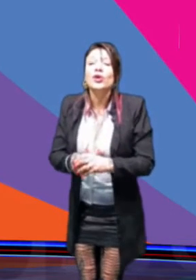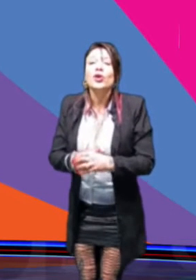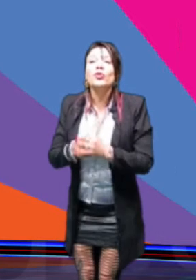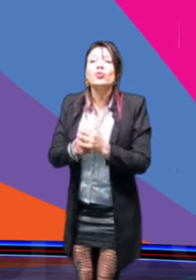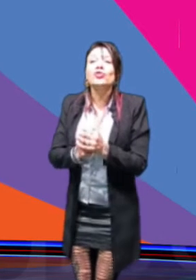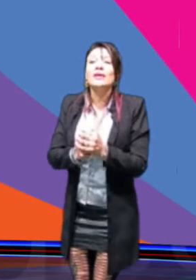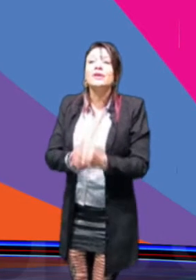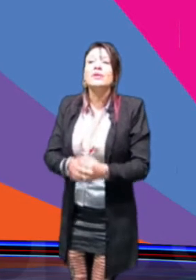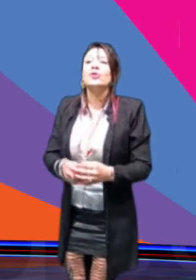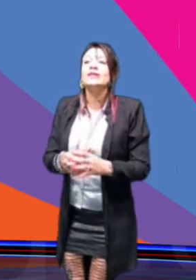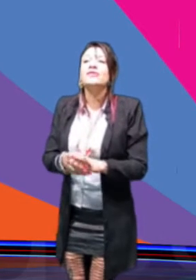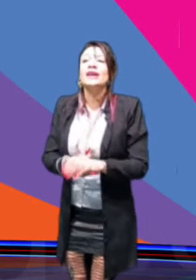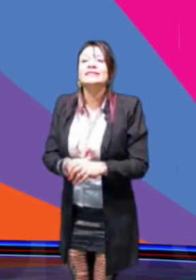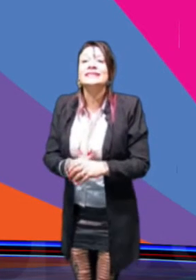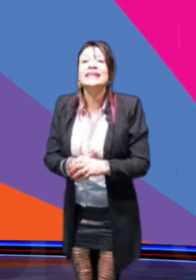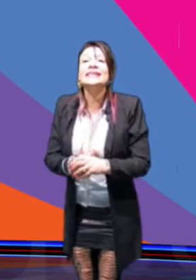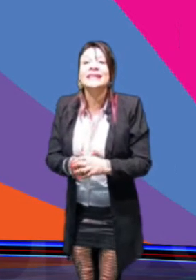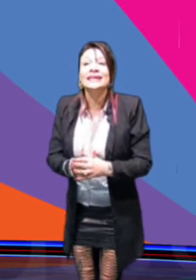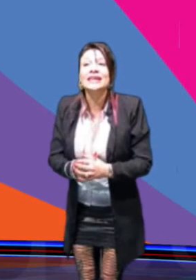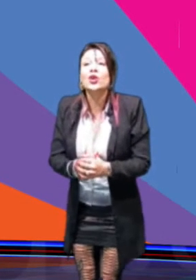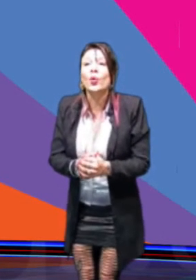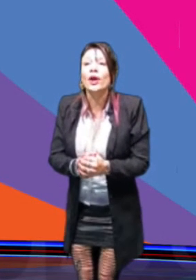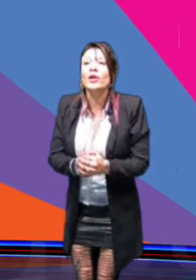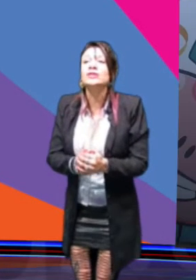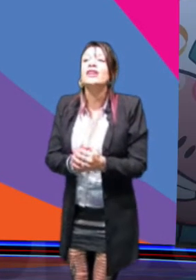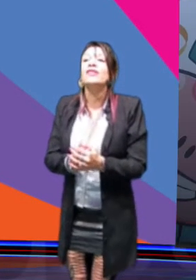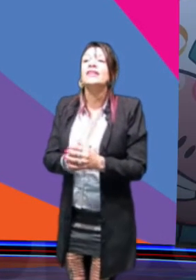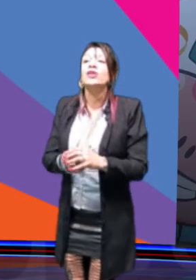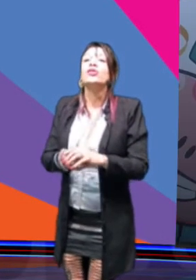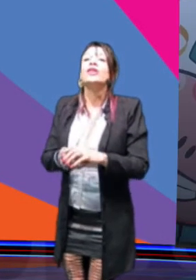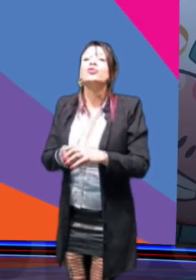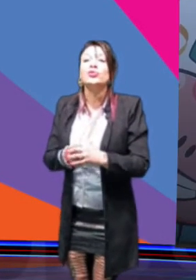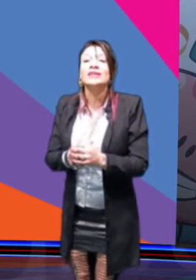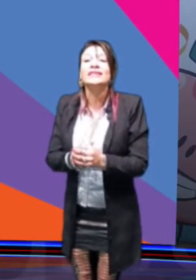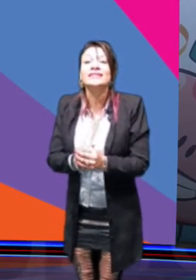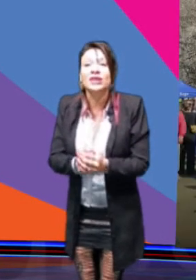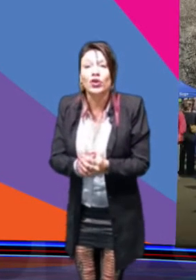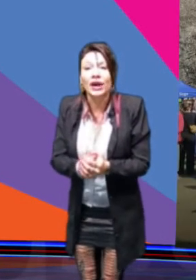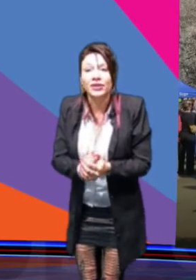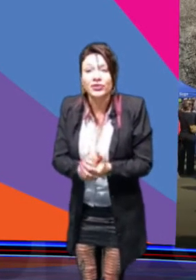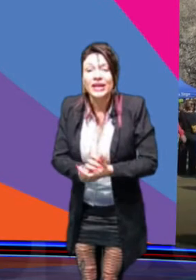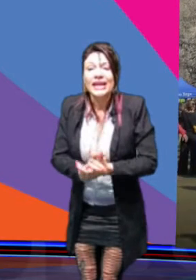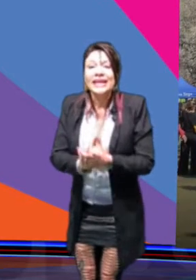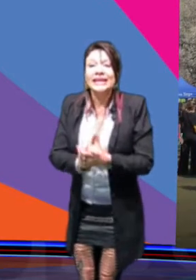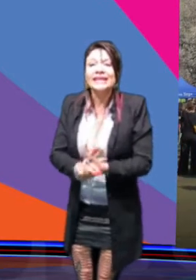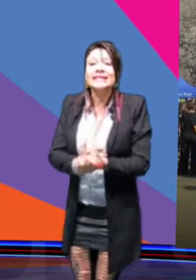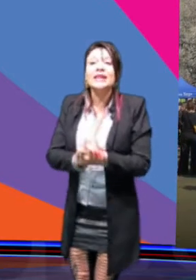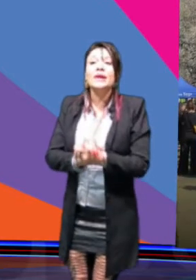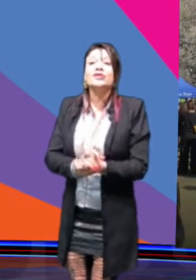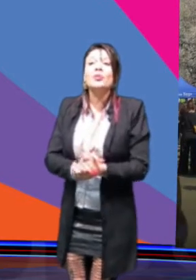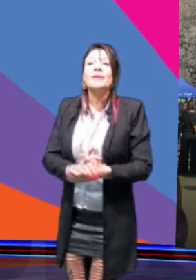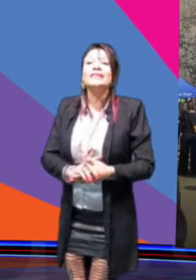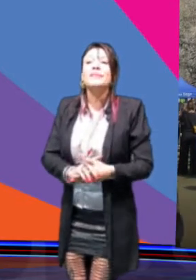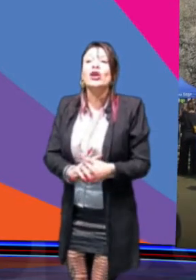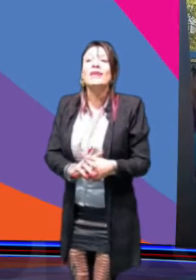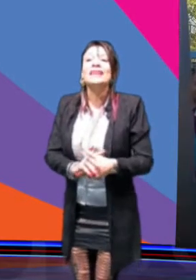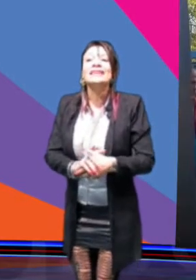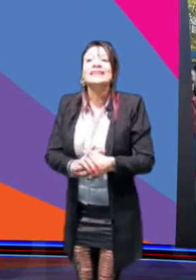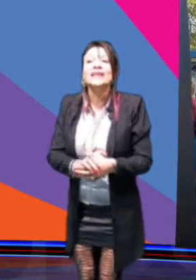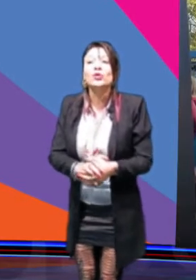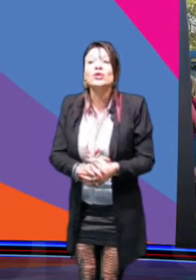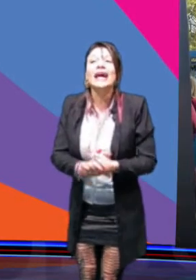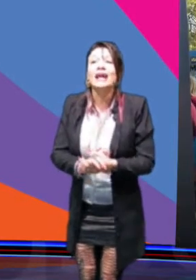con música en vivo, disfraces, stand y juegos en el festejo de sus 35 años. De tal celebración participaron la ministra